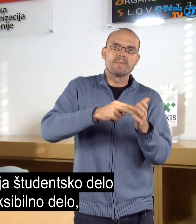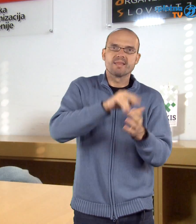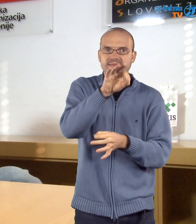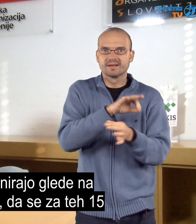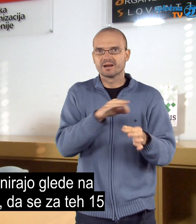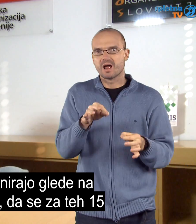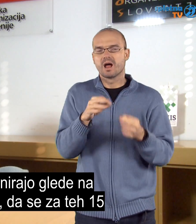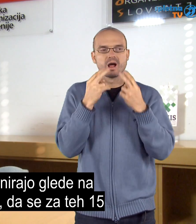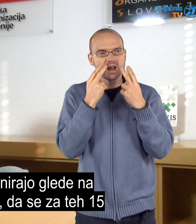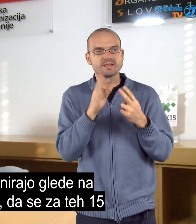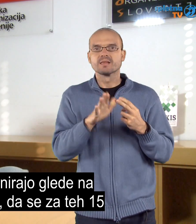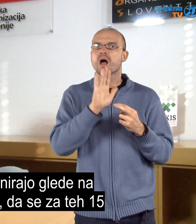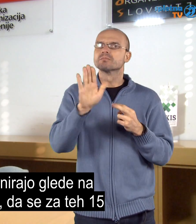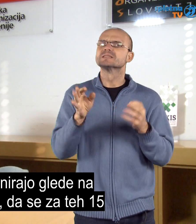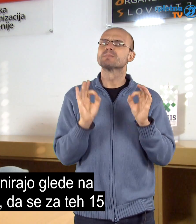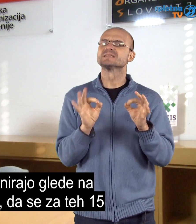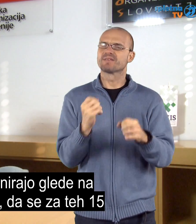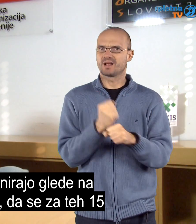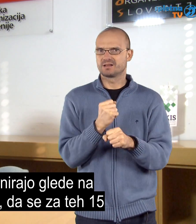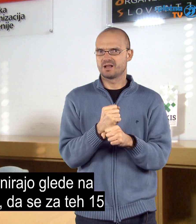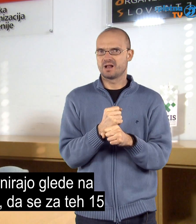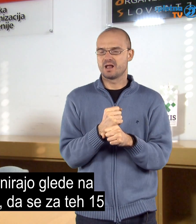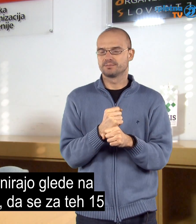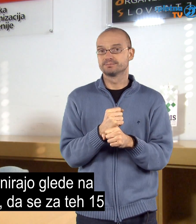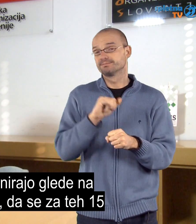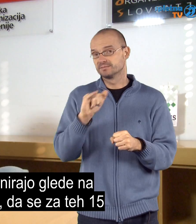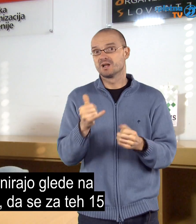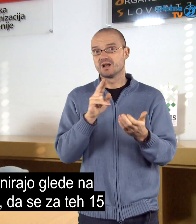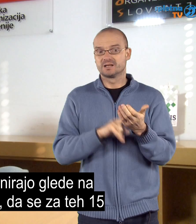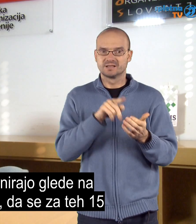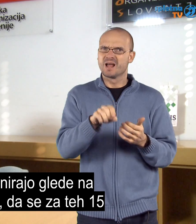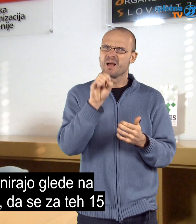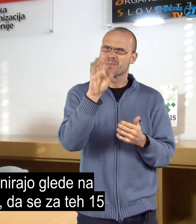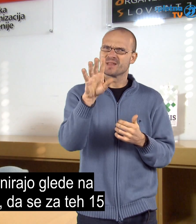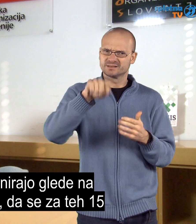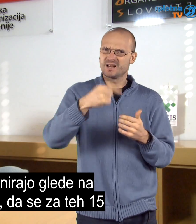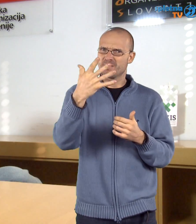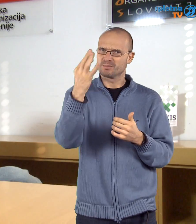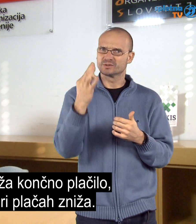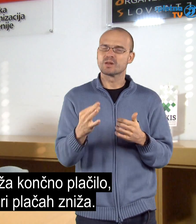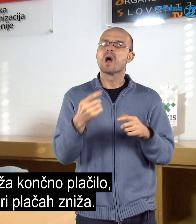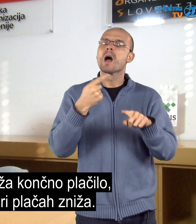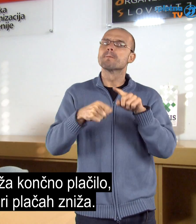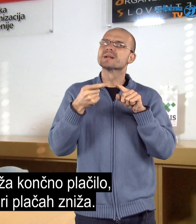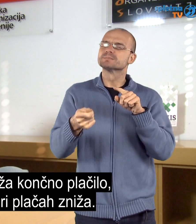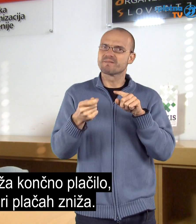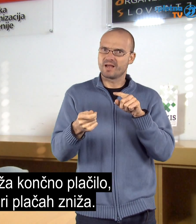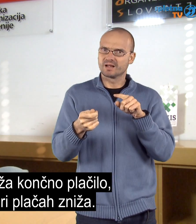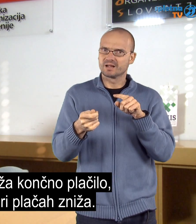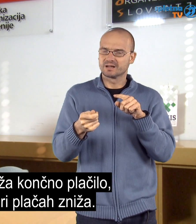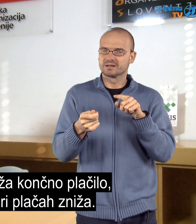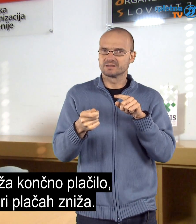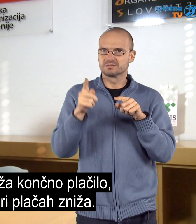planirajo glede na njihove specifike. Je teh 15,5% prispevka,